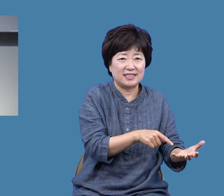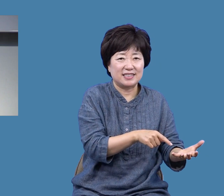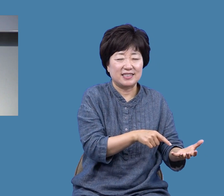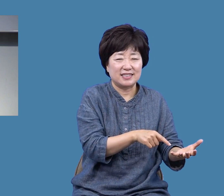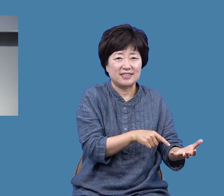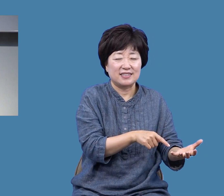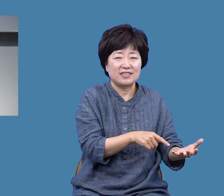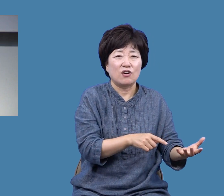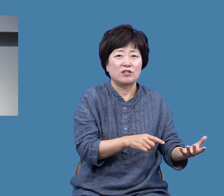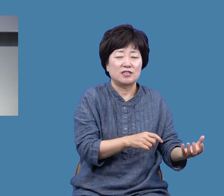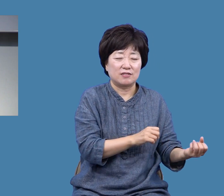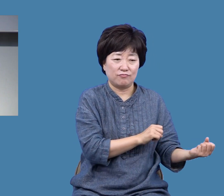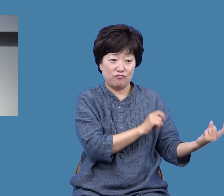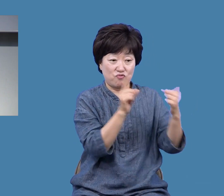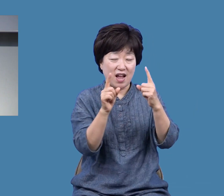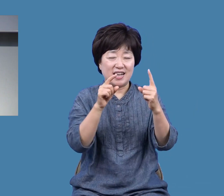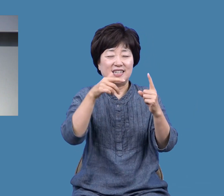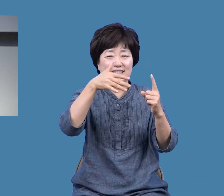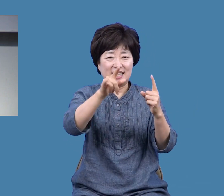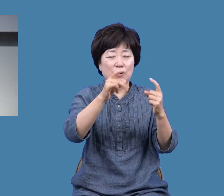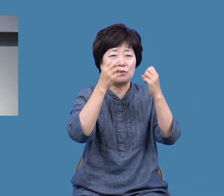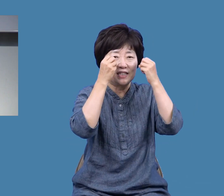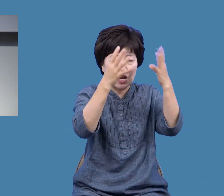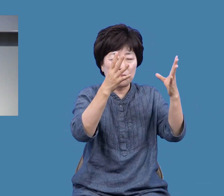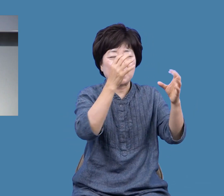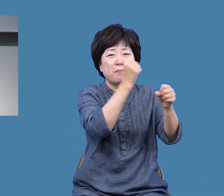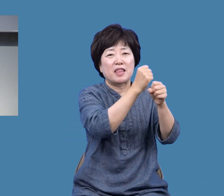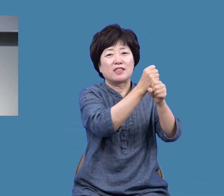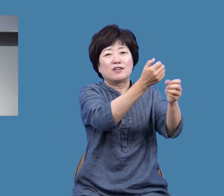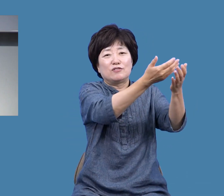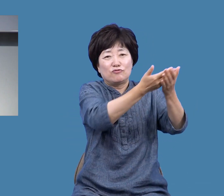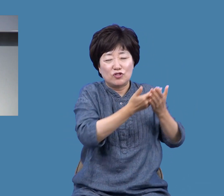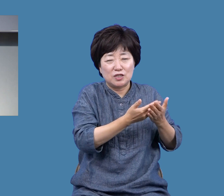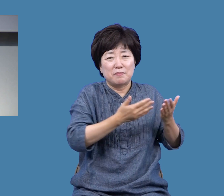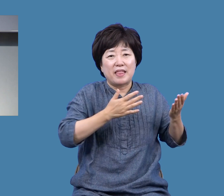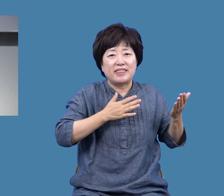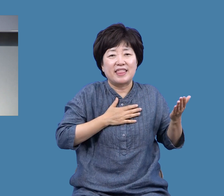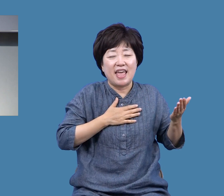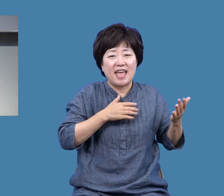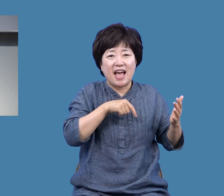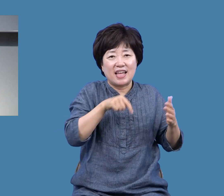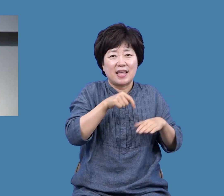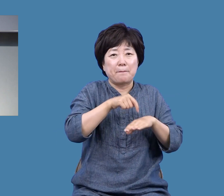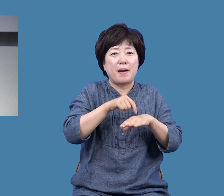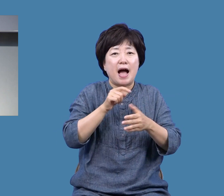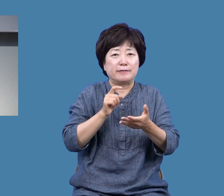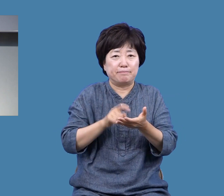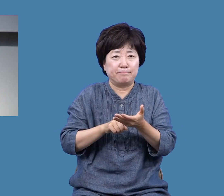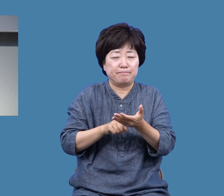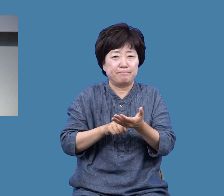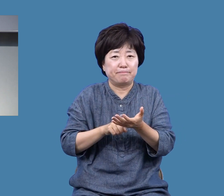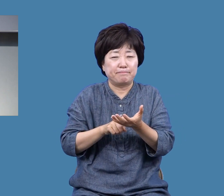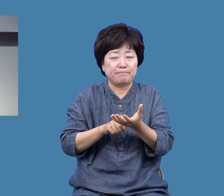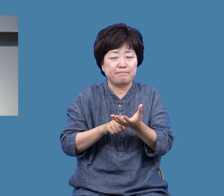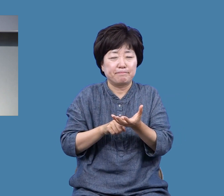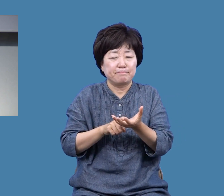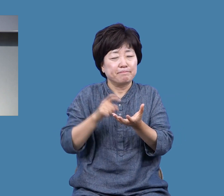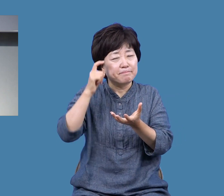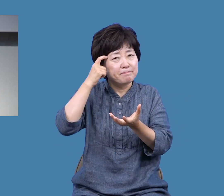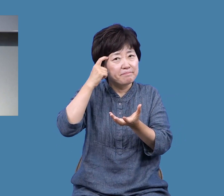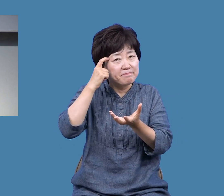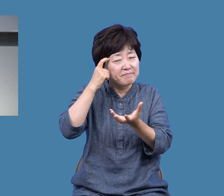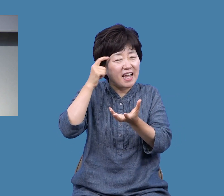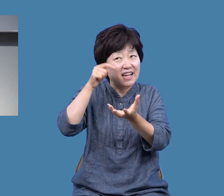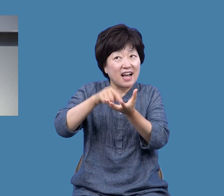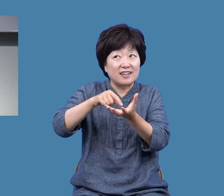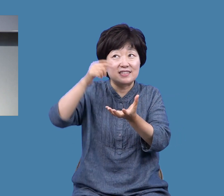그것은 하나님께서 부활체로 새롭게 하시겠지만 우리의 내면에 있는 이 마음은 하나님께서 그렇게